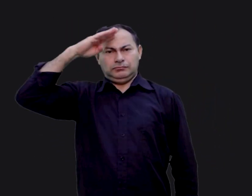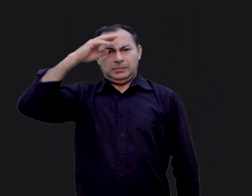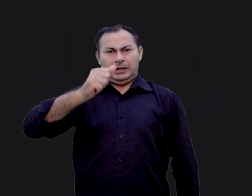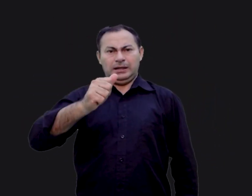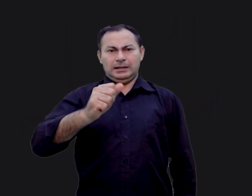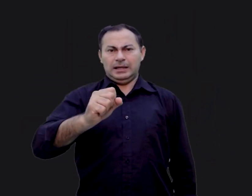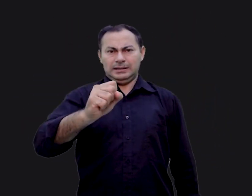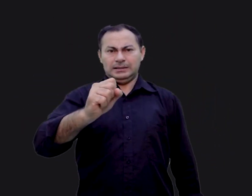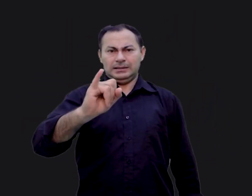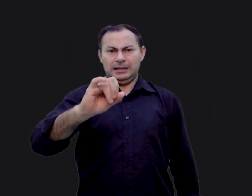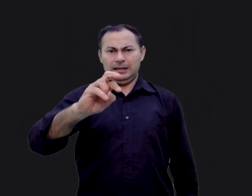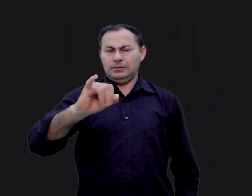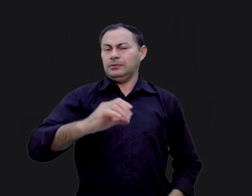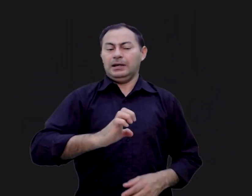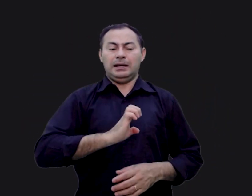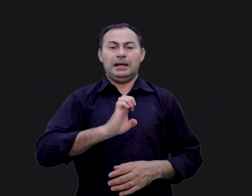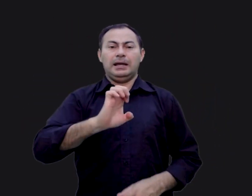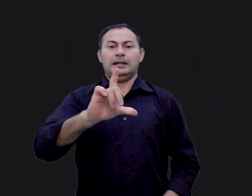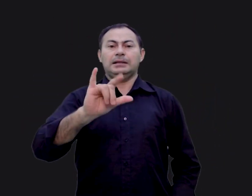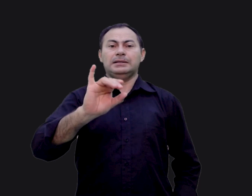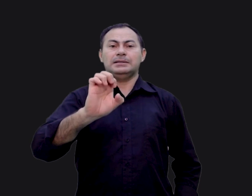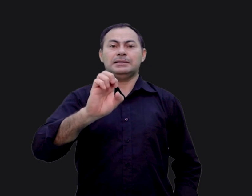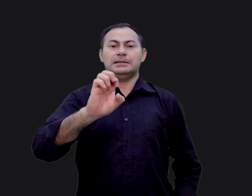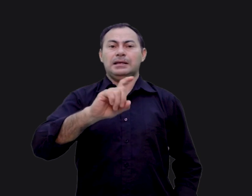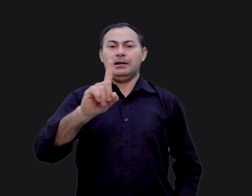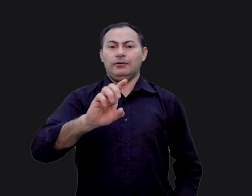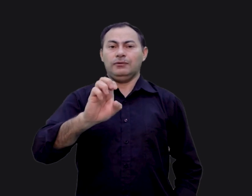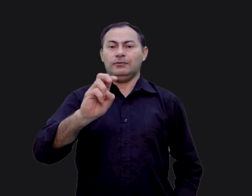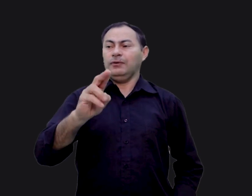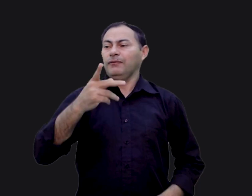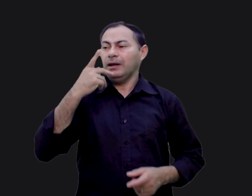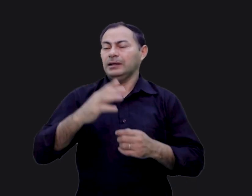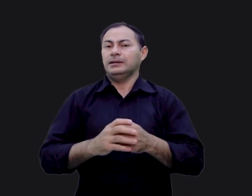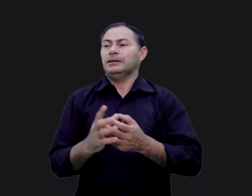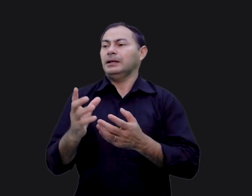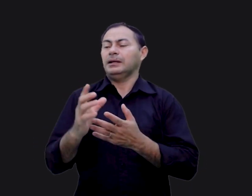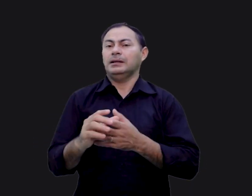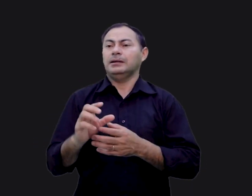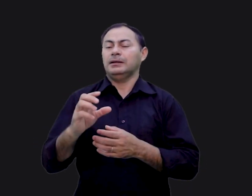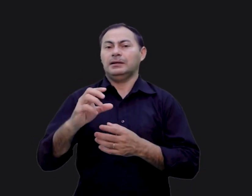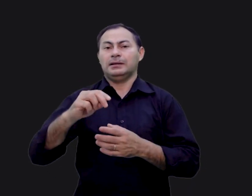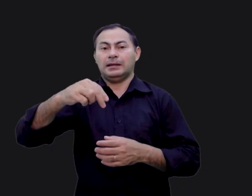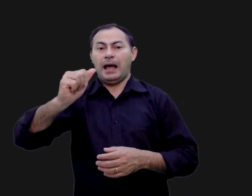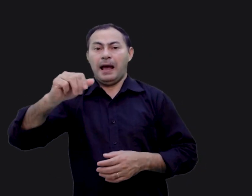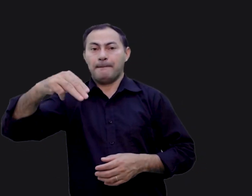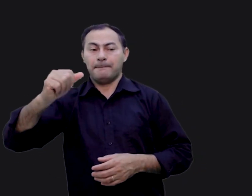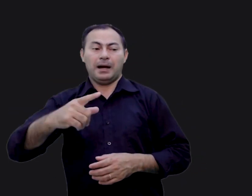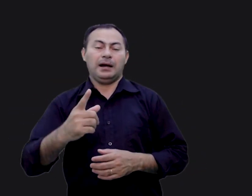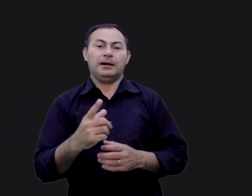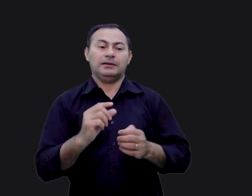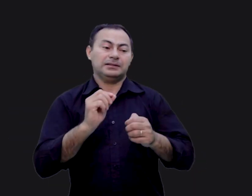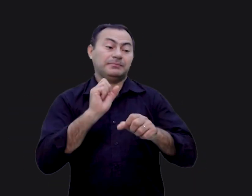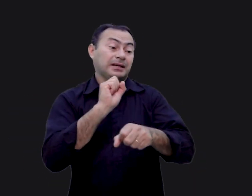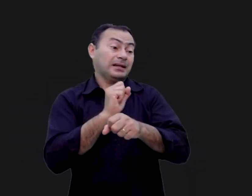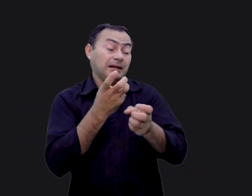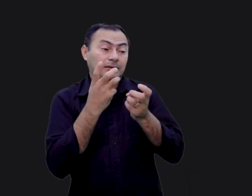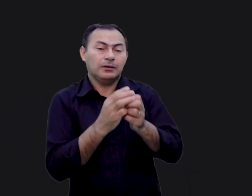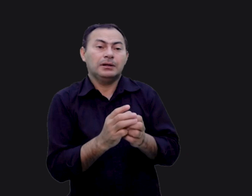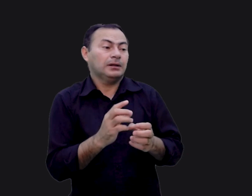do exército assírio. Eliseu não fez o que Naamã esperava. Ele nem saiu da sua casa para cumprimentá-lo.